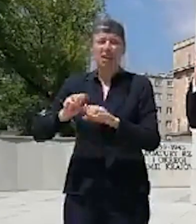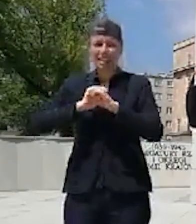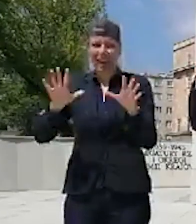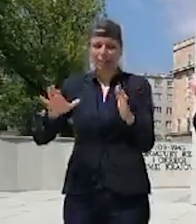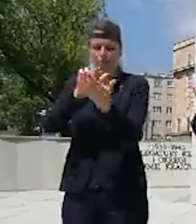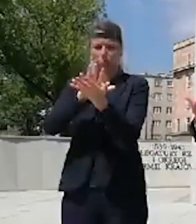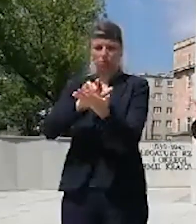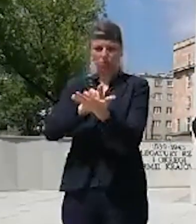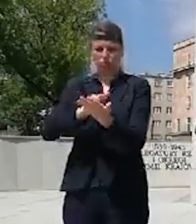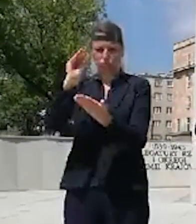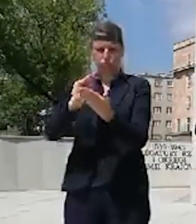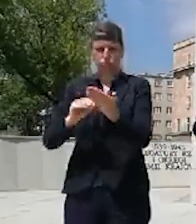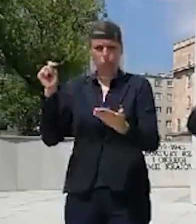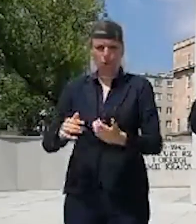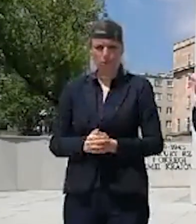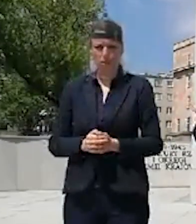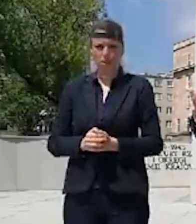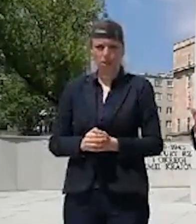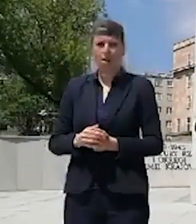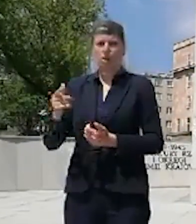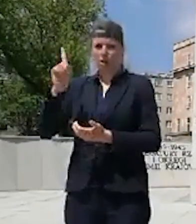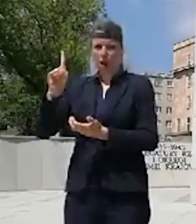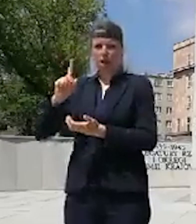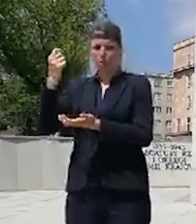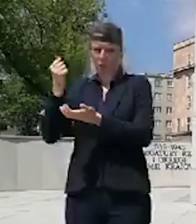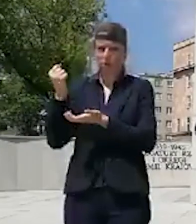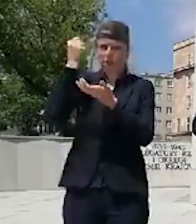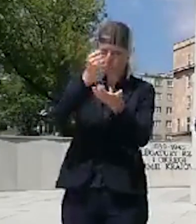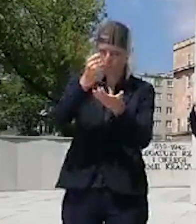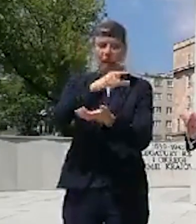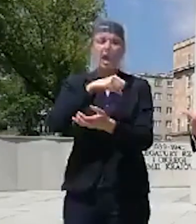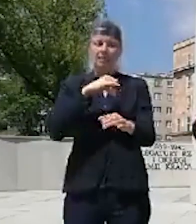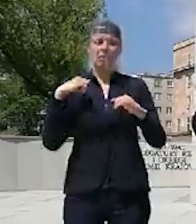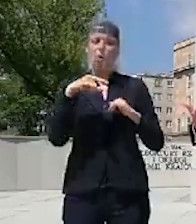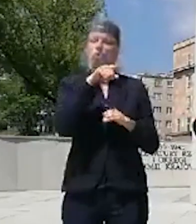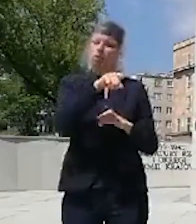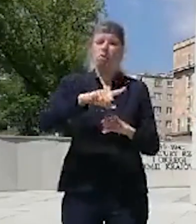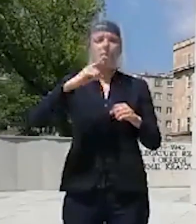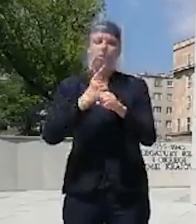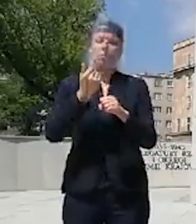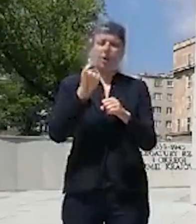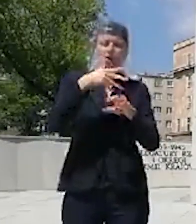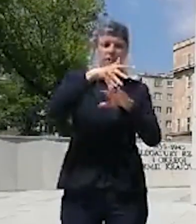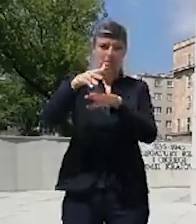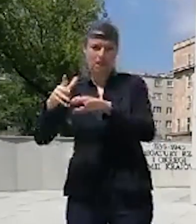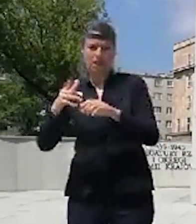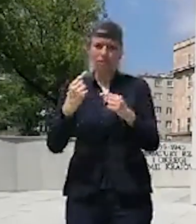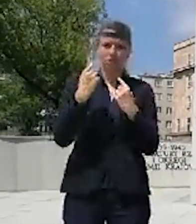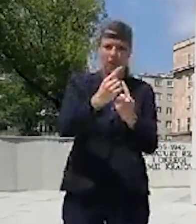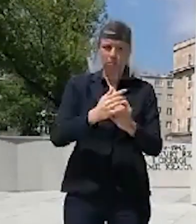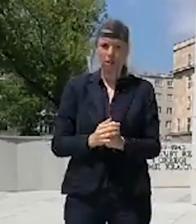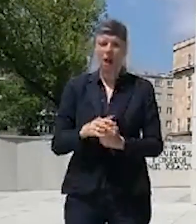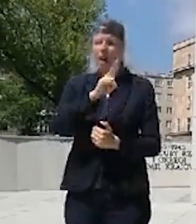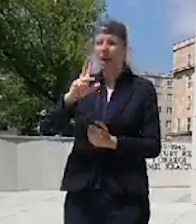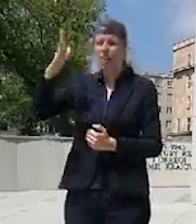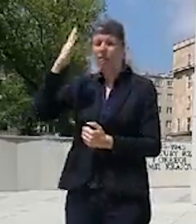finansuje wszystkie koszta osobowe, samorządy biorą na siebie infrastrukturę i każdy wie, w jakiej rzeczywistości finansowej